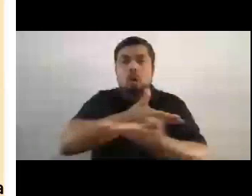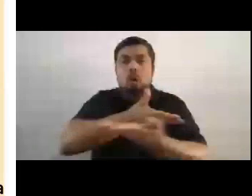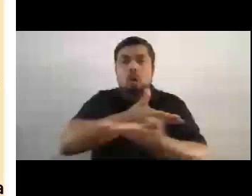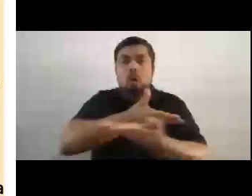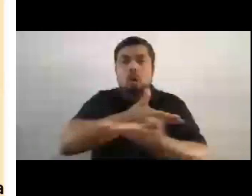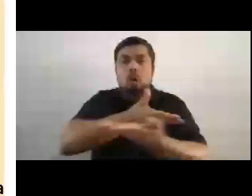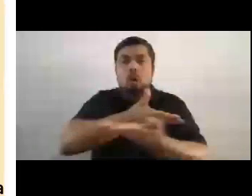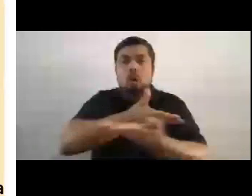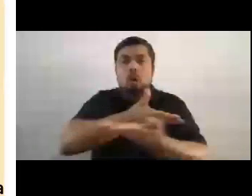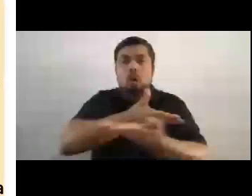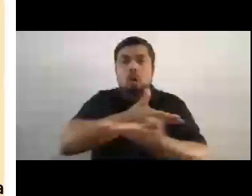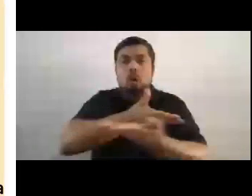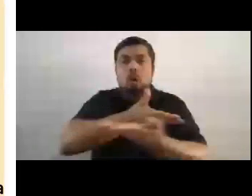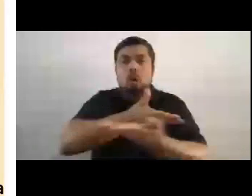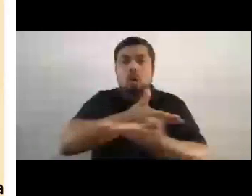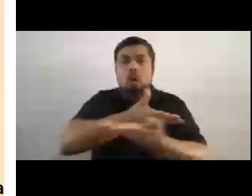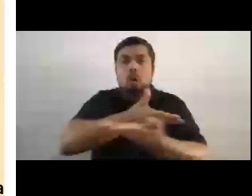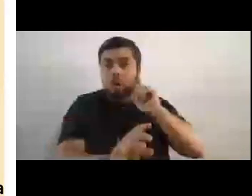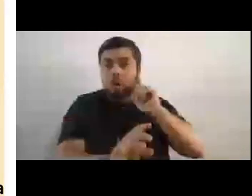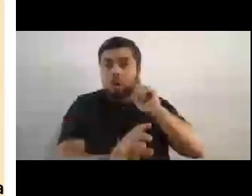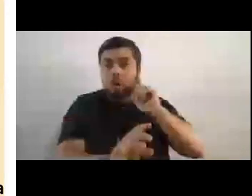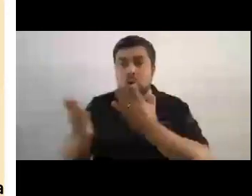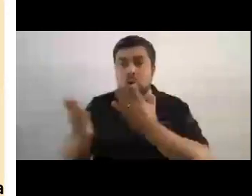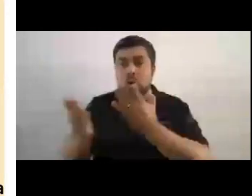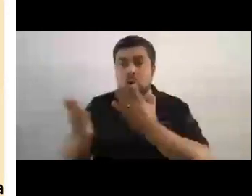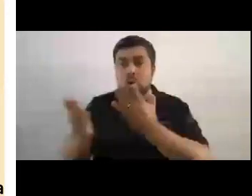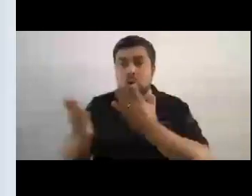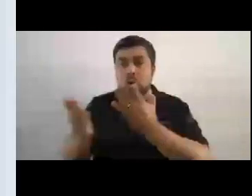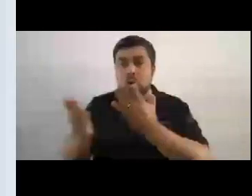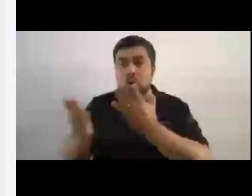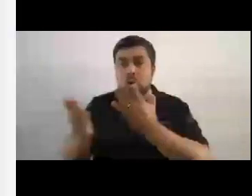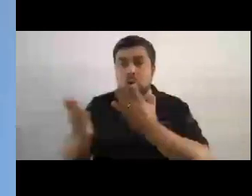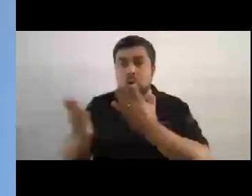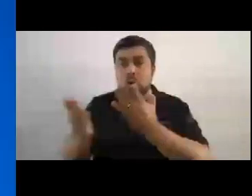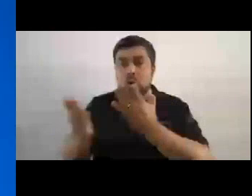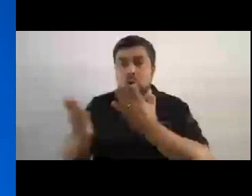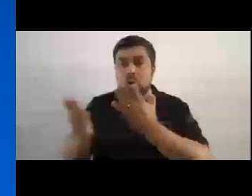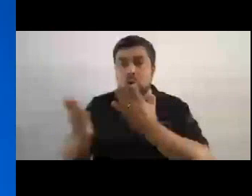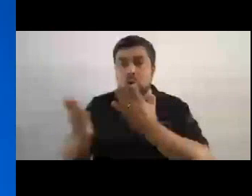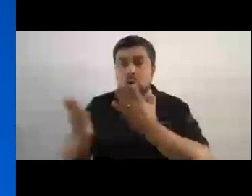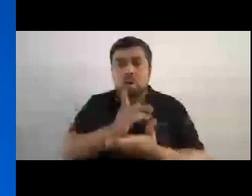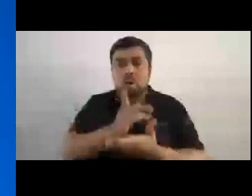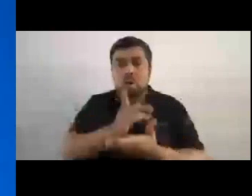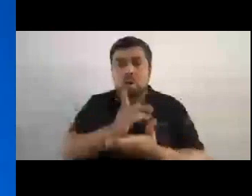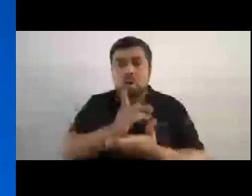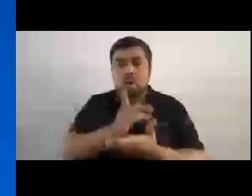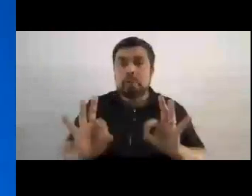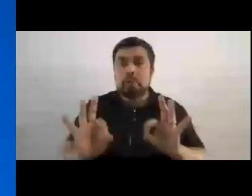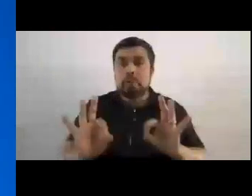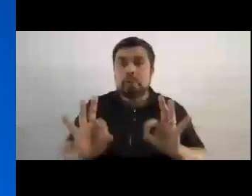oyentes en las escuelas. Escuelas tanto especiales como proyectos con